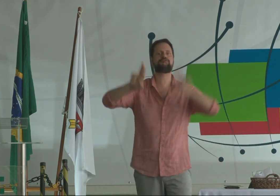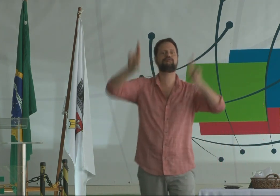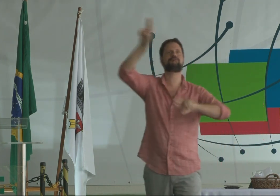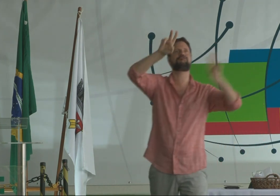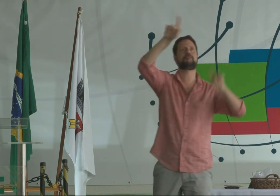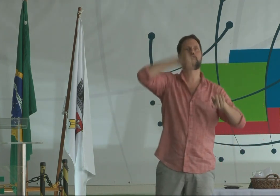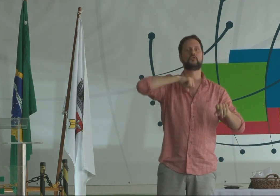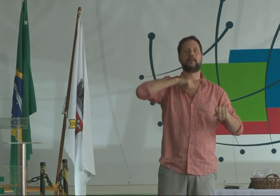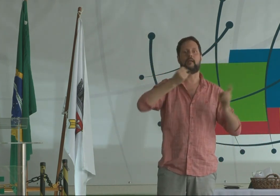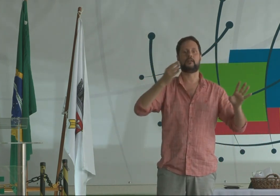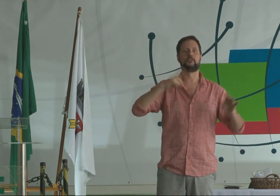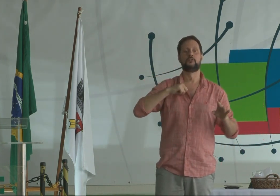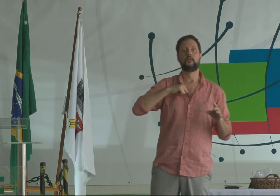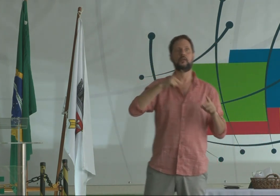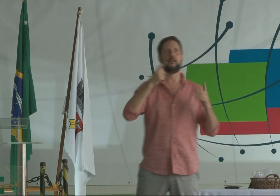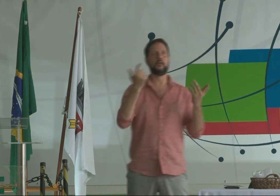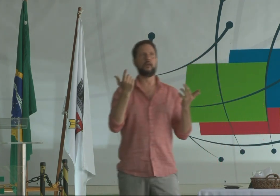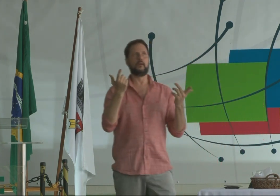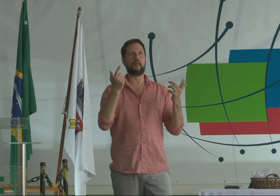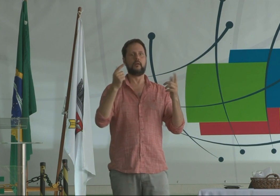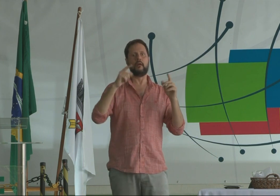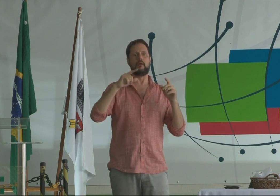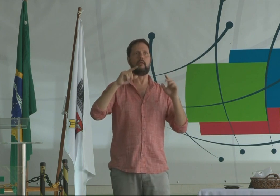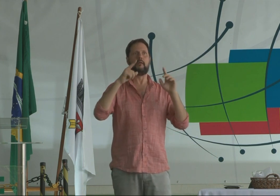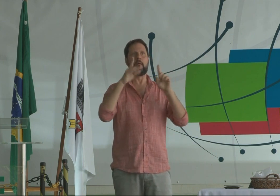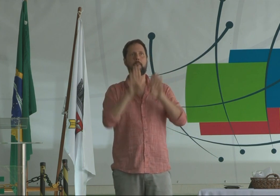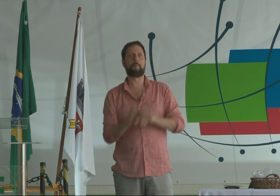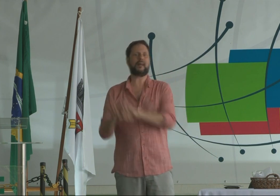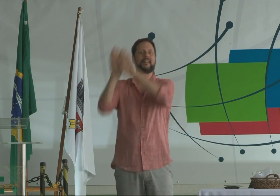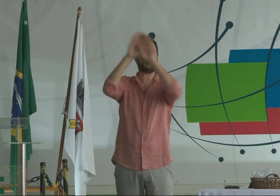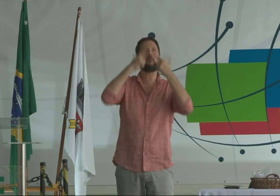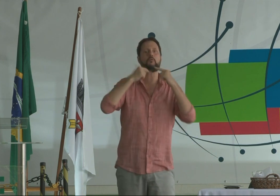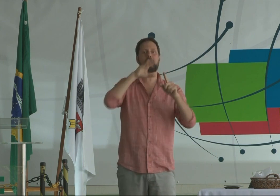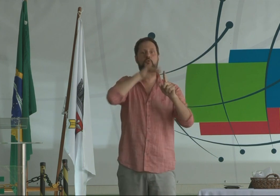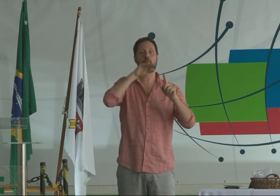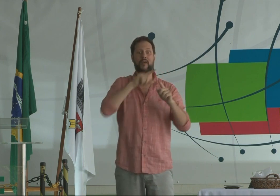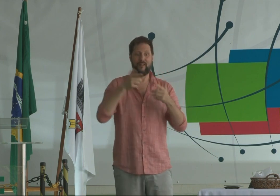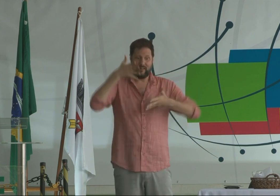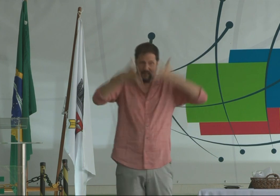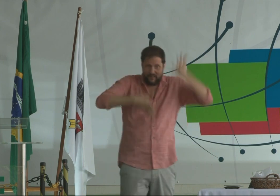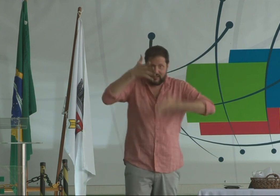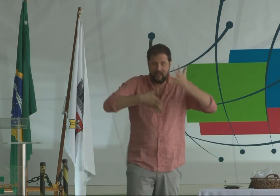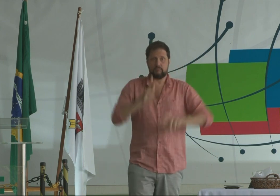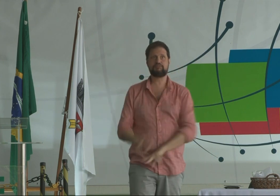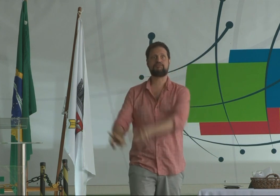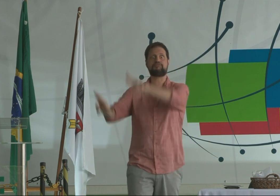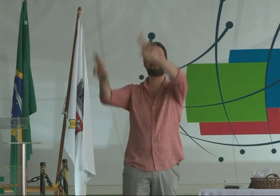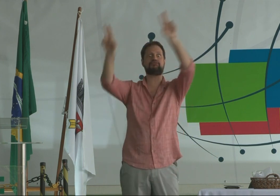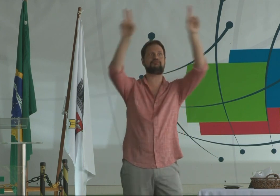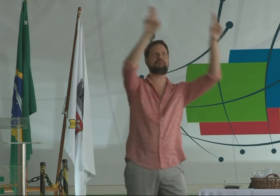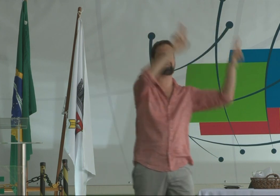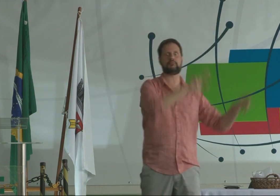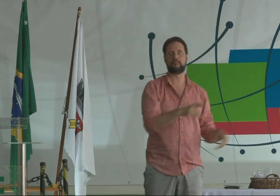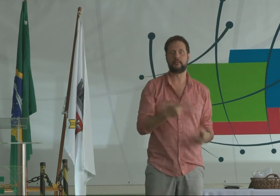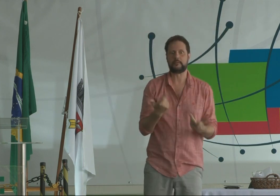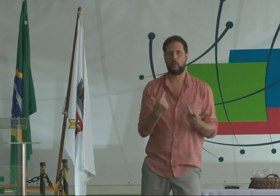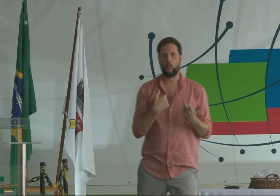regionais, como São Paulo tem, por exemplo, e outros estados, isso também acontece. Eu não consigo padronizar uma língua oral, deixar igual àquele